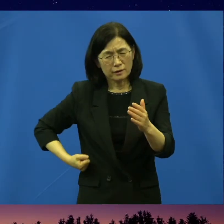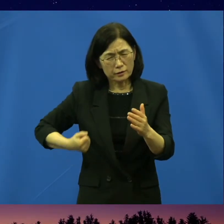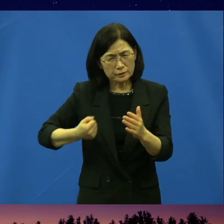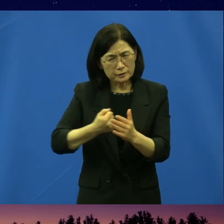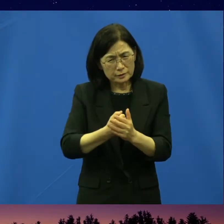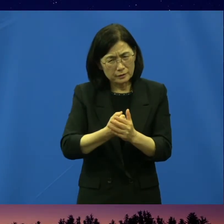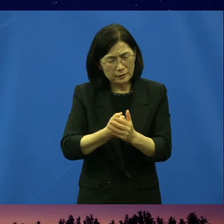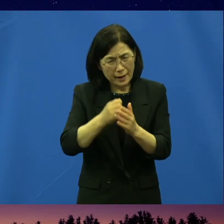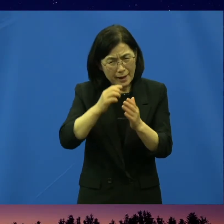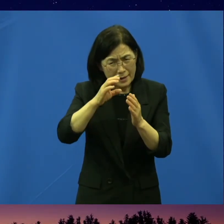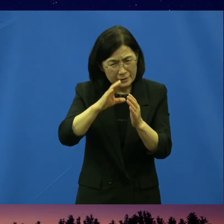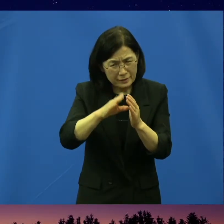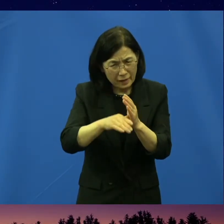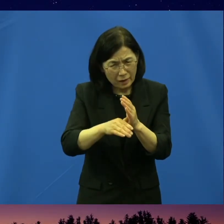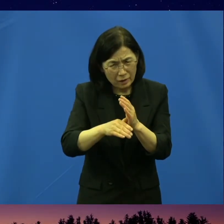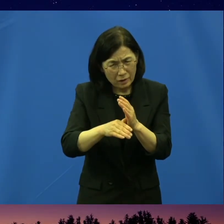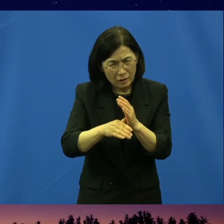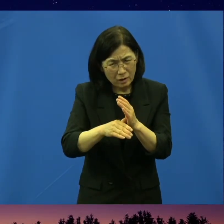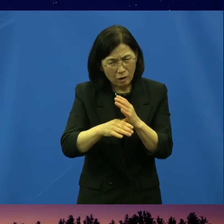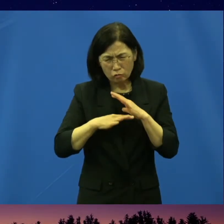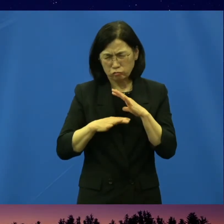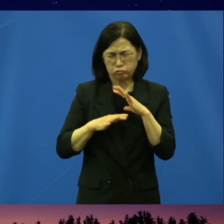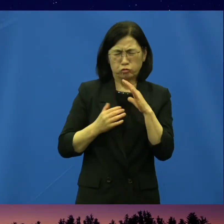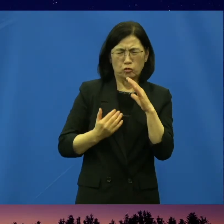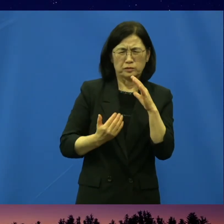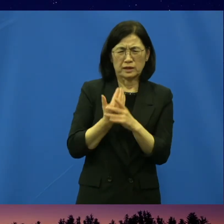올라. 아무 결정을 못해요.